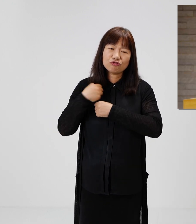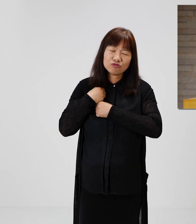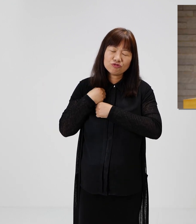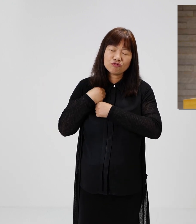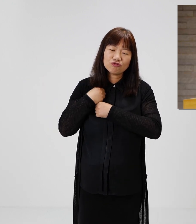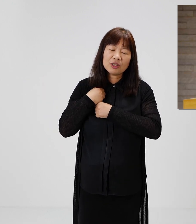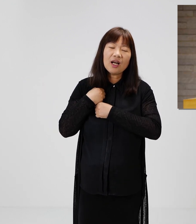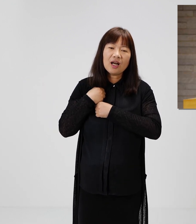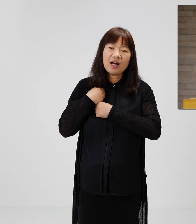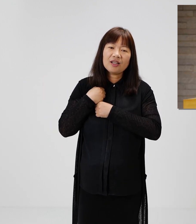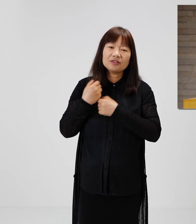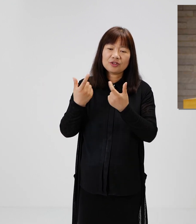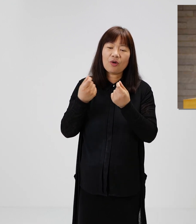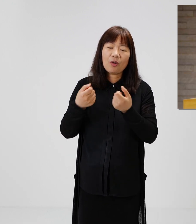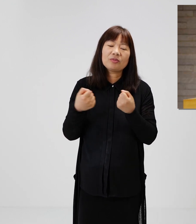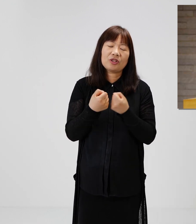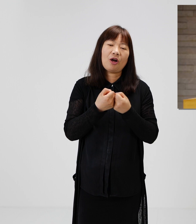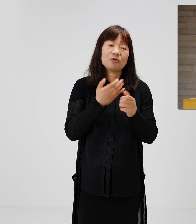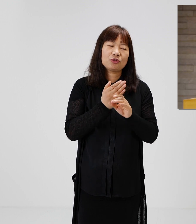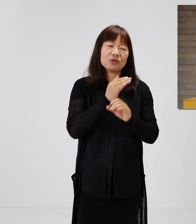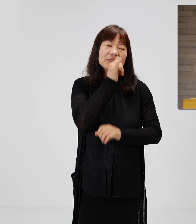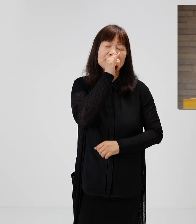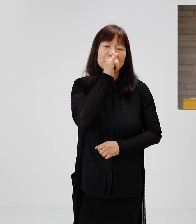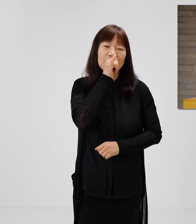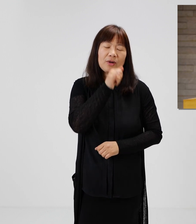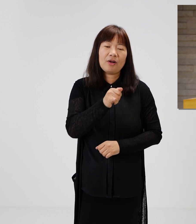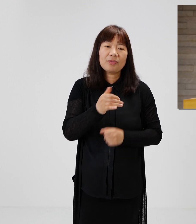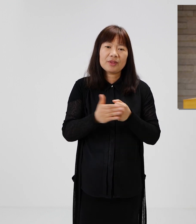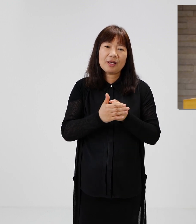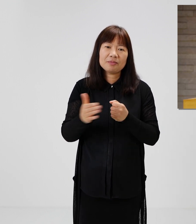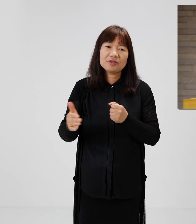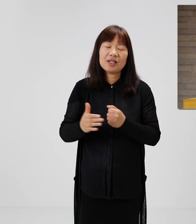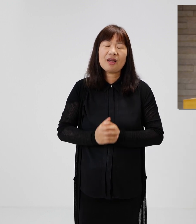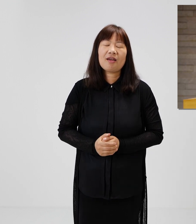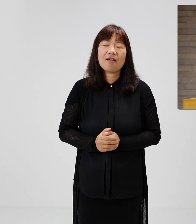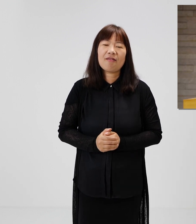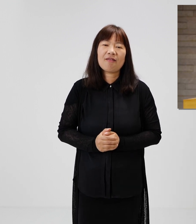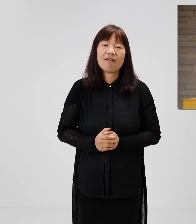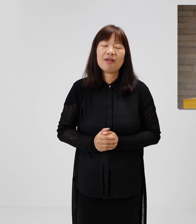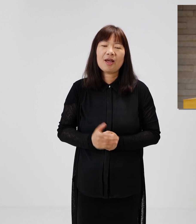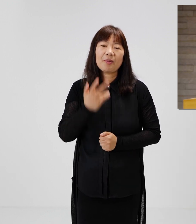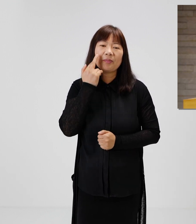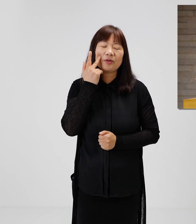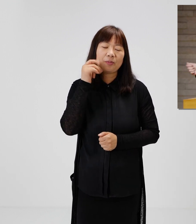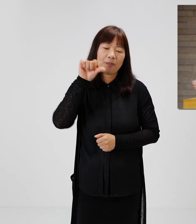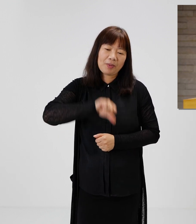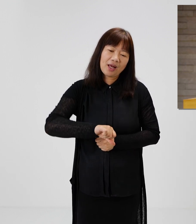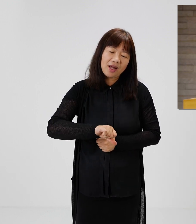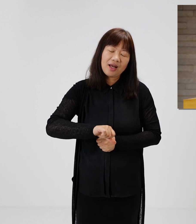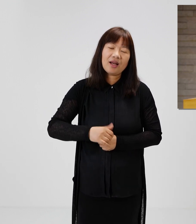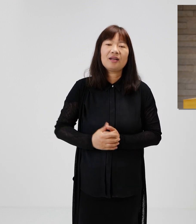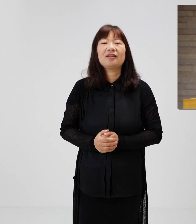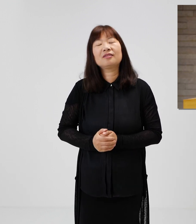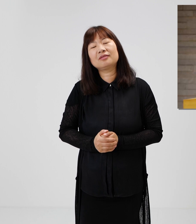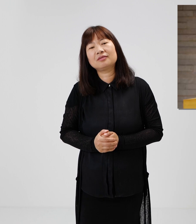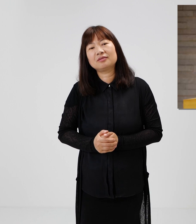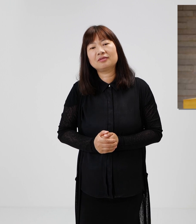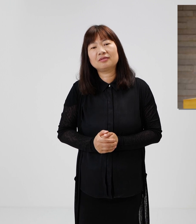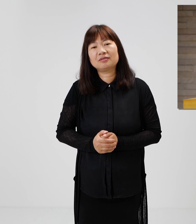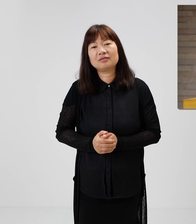전쟁인데, 그렇잖아요. 베트남 전쟁이 밀림에서 무슨 전선이 있어요. 옆에서 그냥 와서